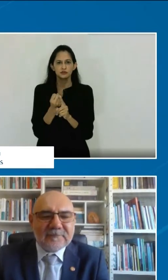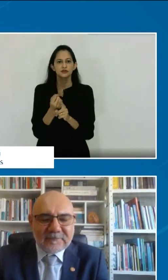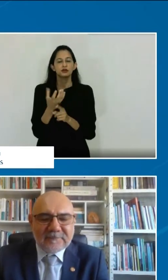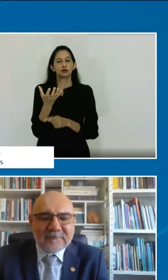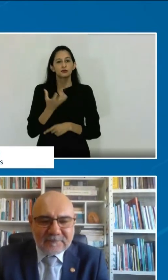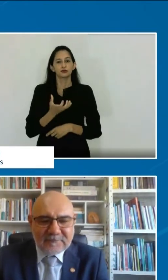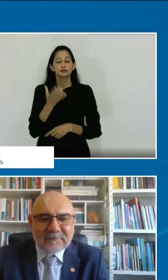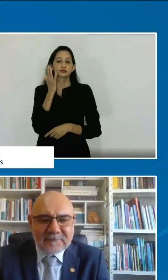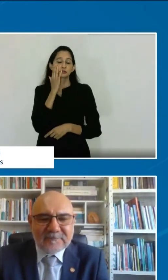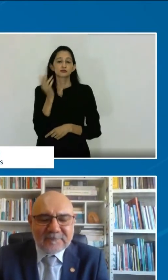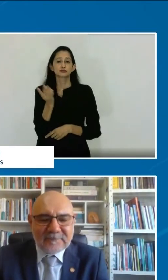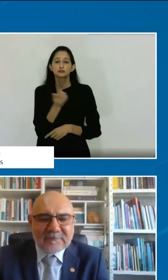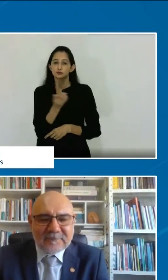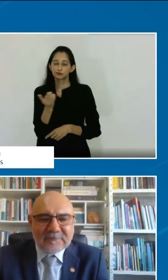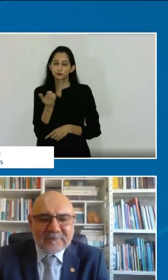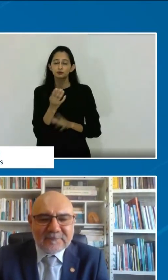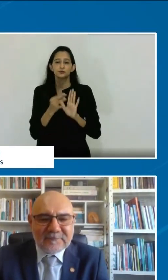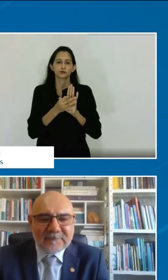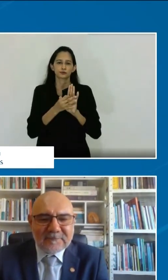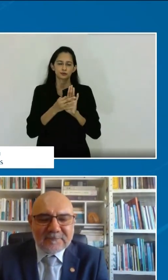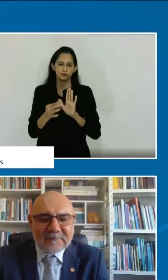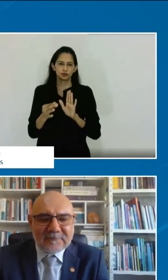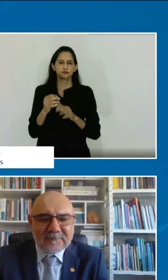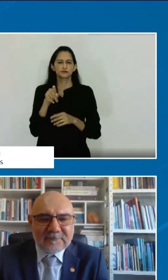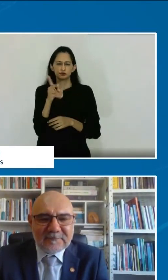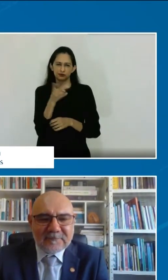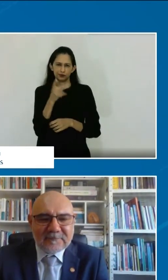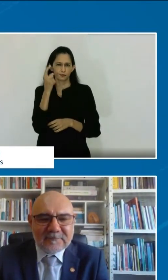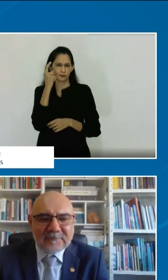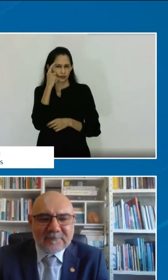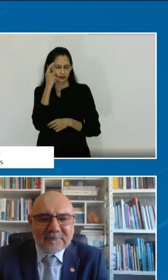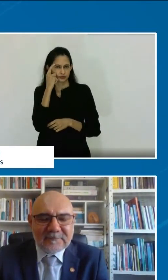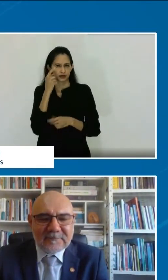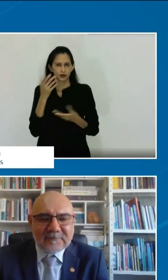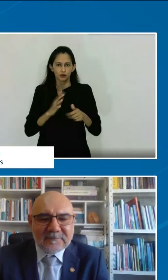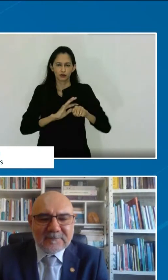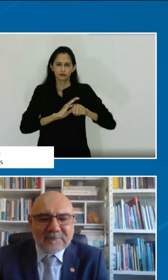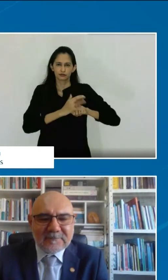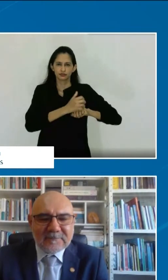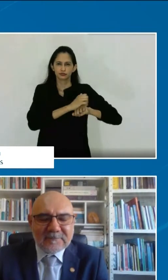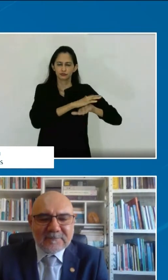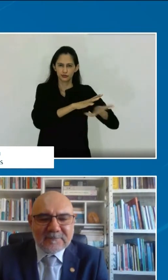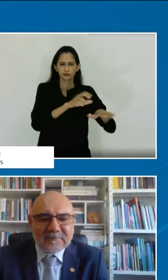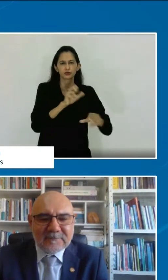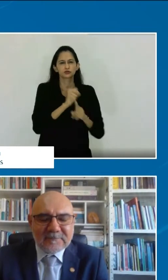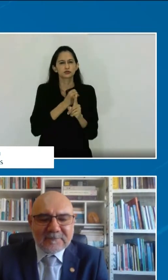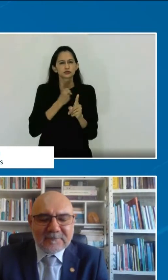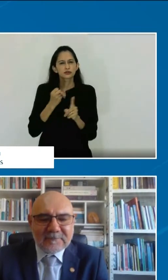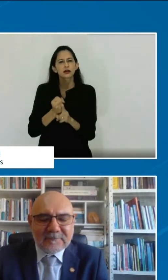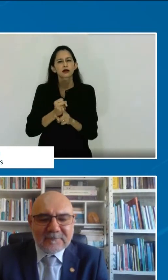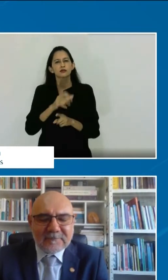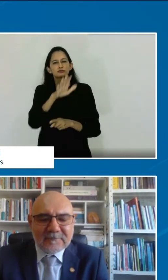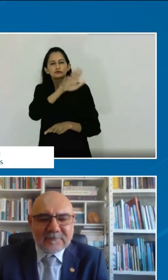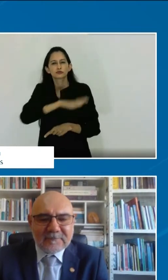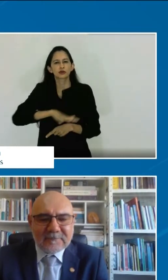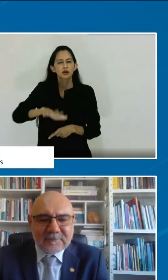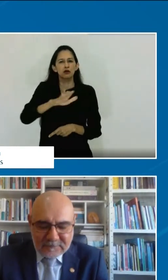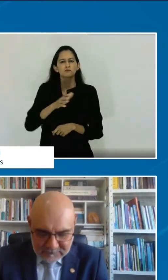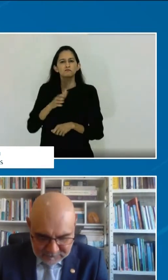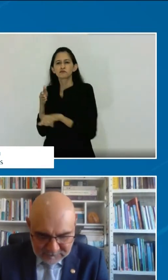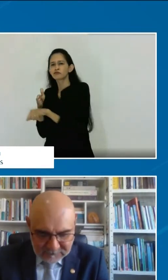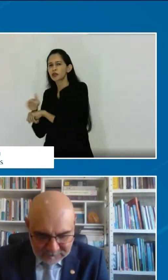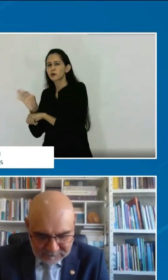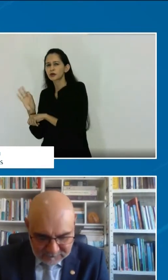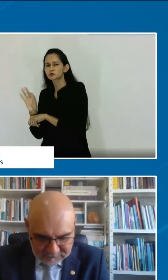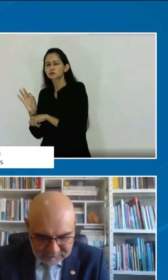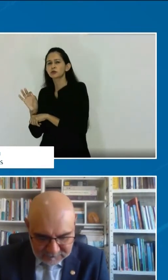dois professores sobre... Vocês acham que na pandemia, a sociedade em geral, quem não está ali no dia a dia da universidade, passou a ver a